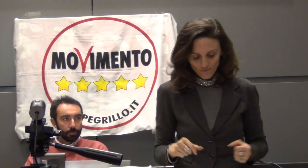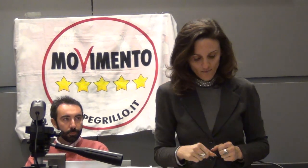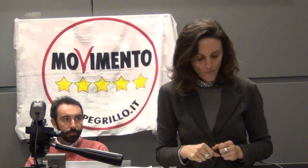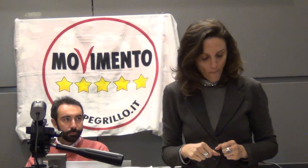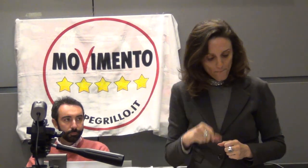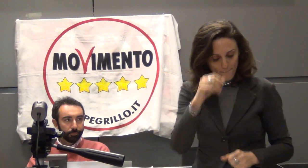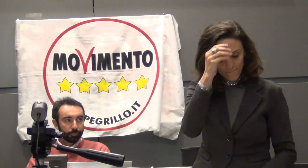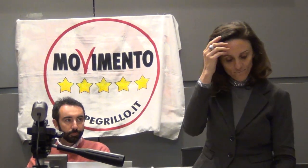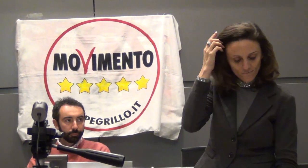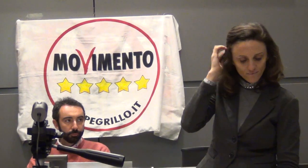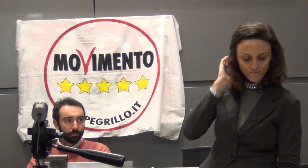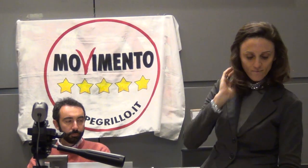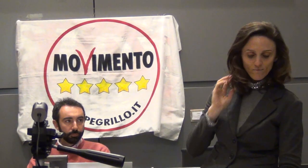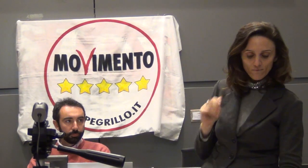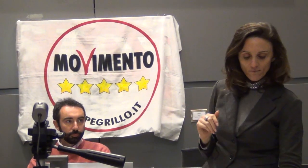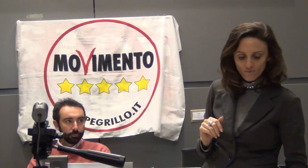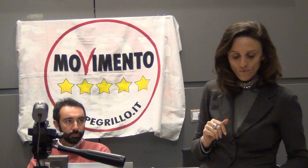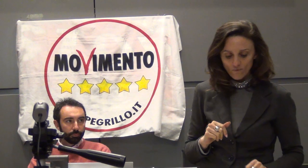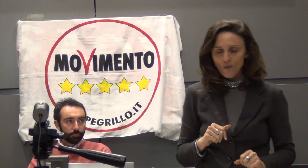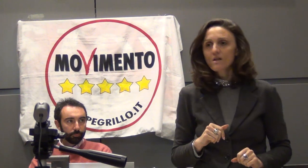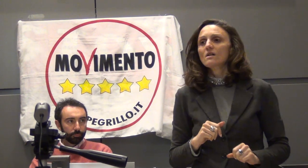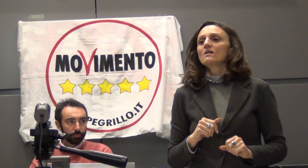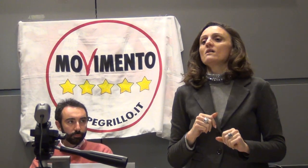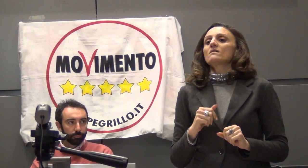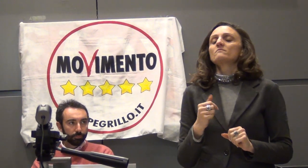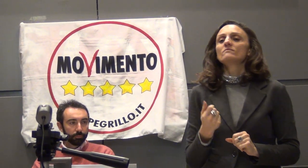dare la possibilità di scelta, quale mezzo di comunicazione utilizzare.